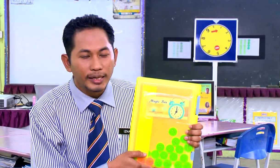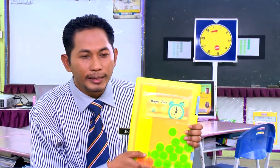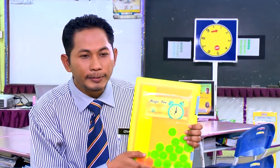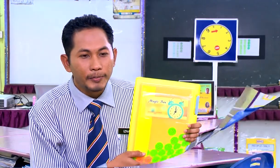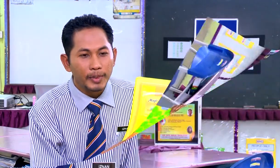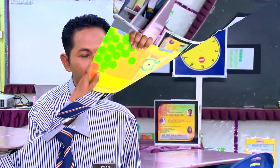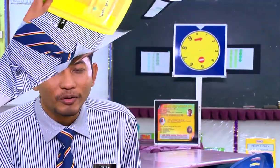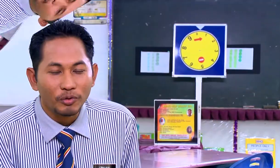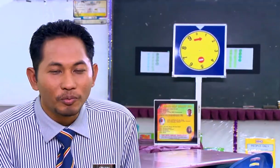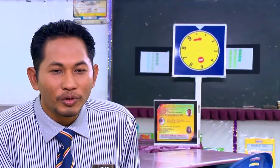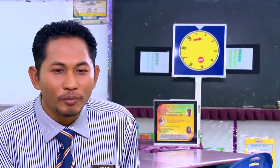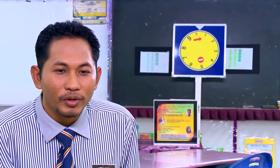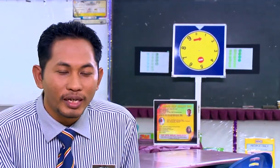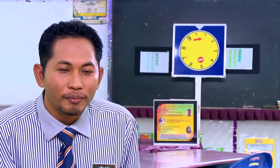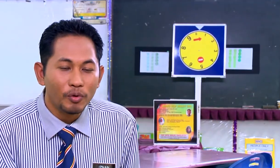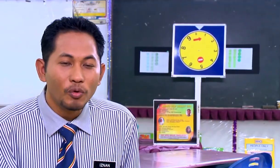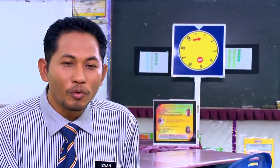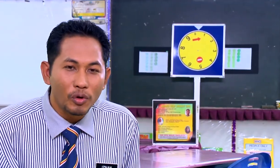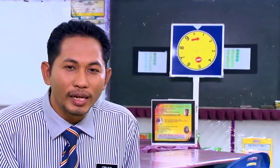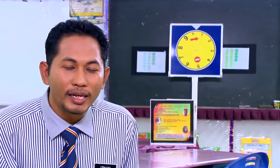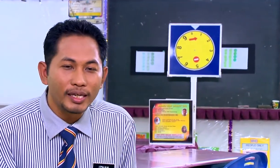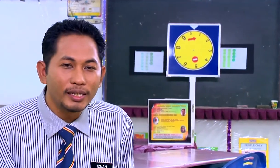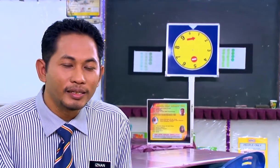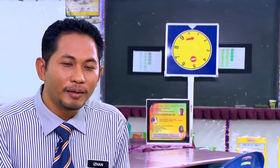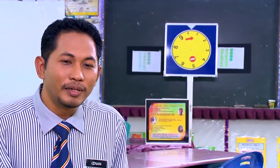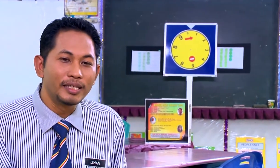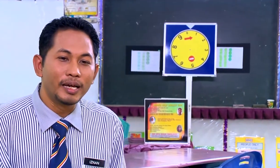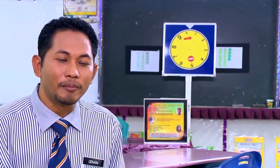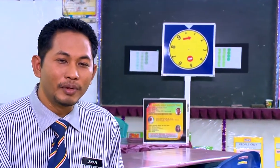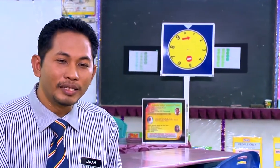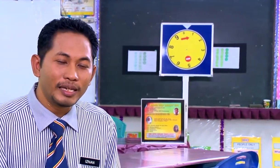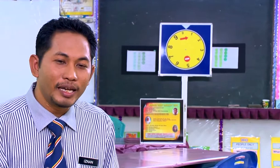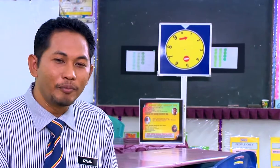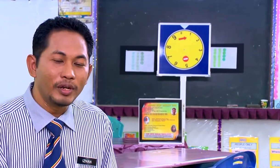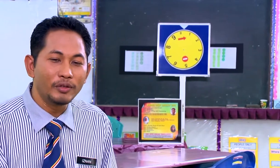dan untuk murid-murid mengukuhkan lagi dan menjadikan murid itu